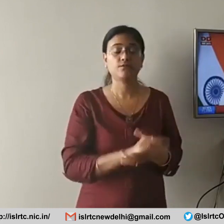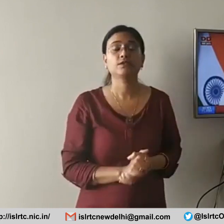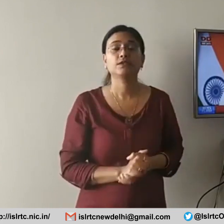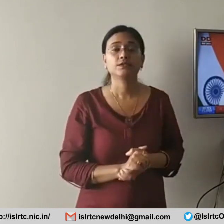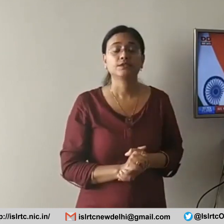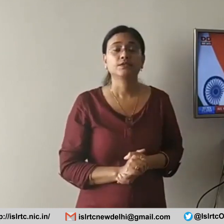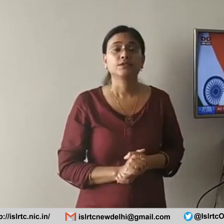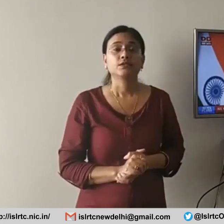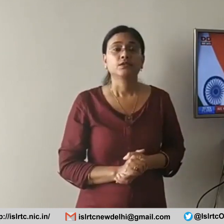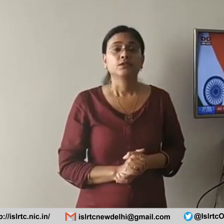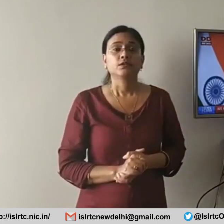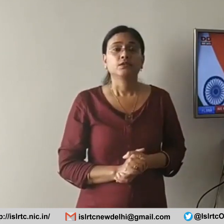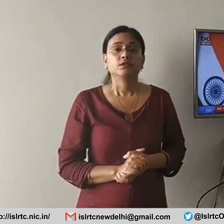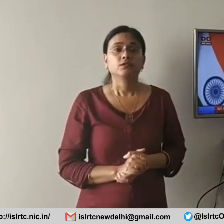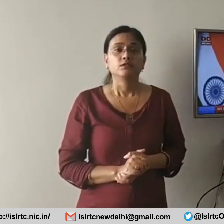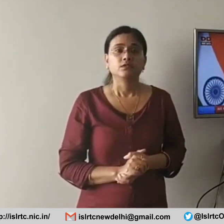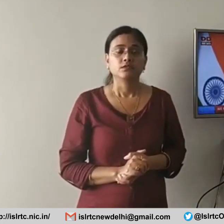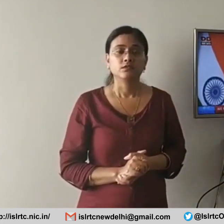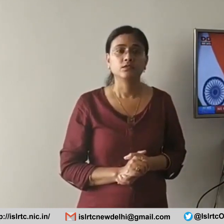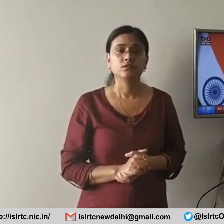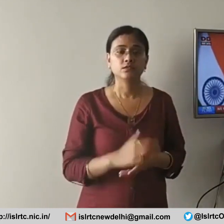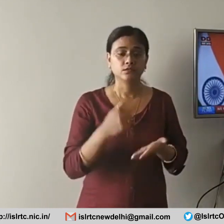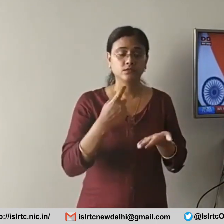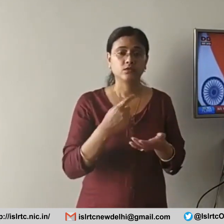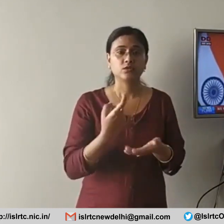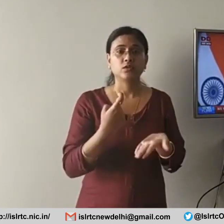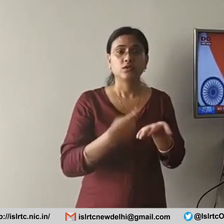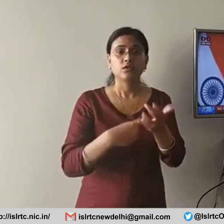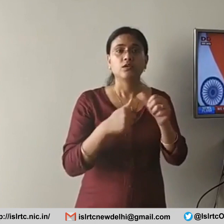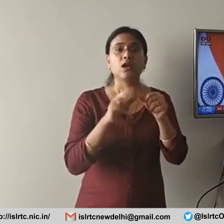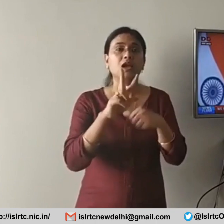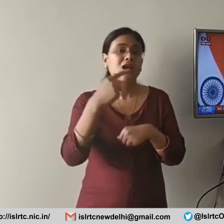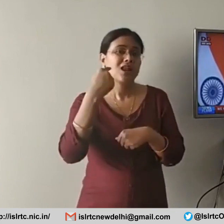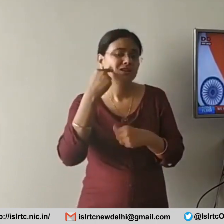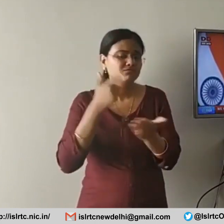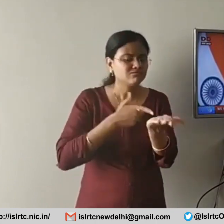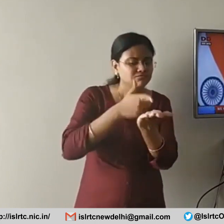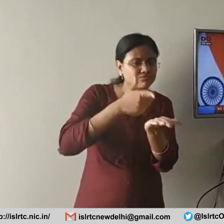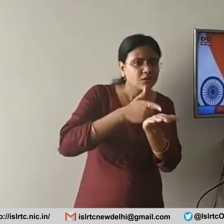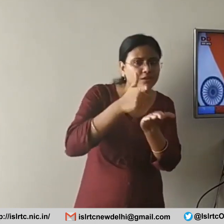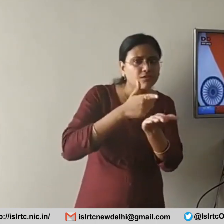समय रबी फसल की कटाई का काम भी जारी है।